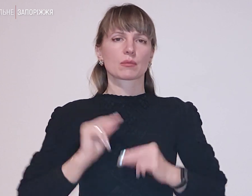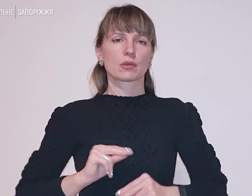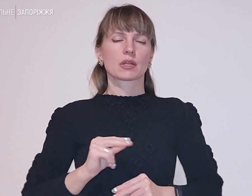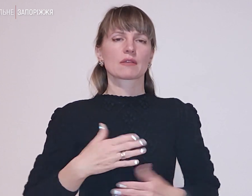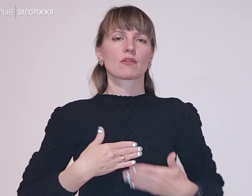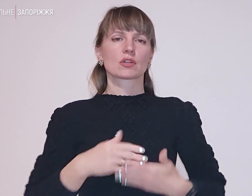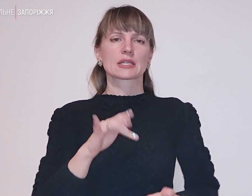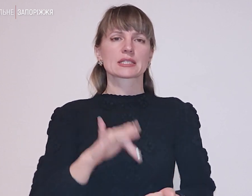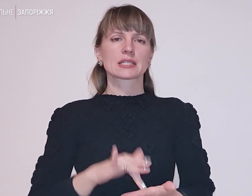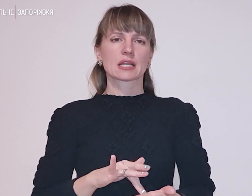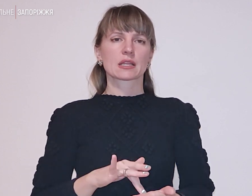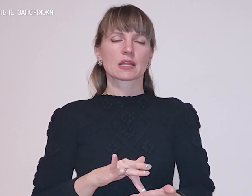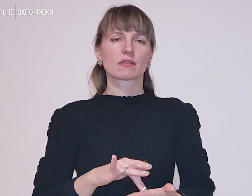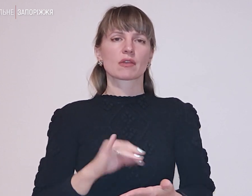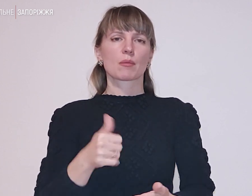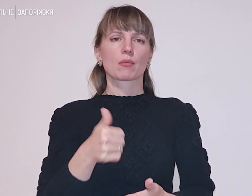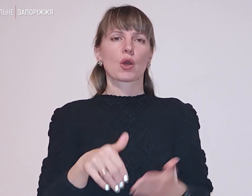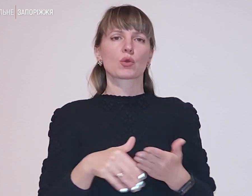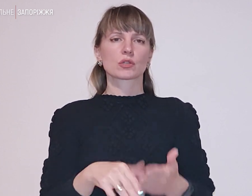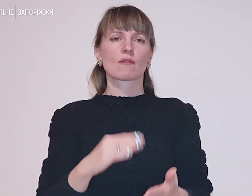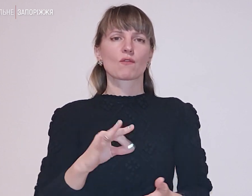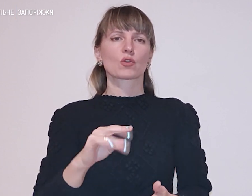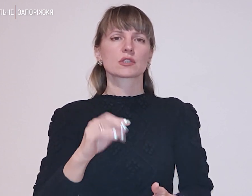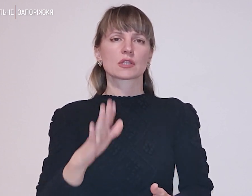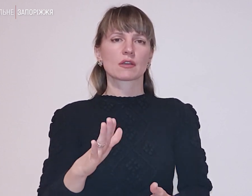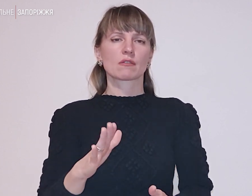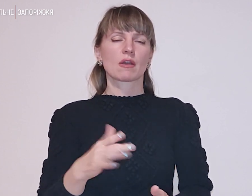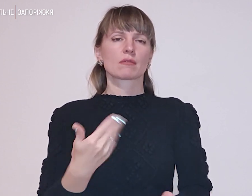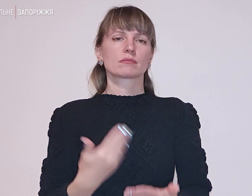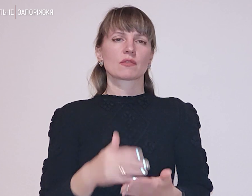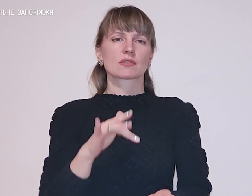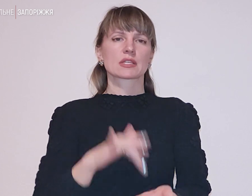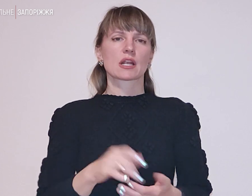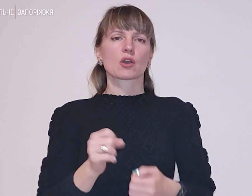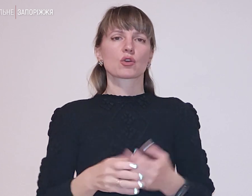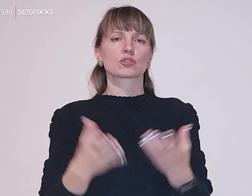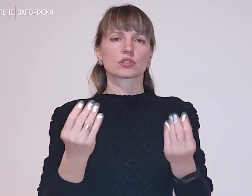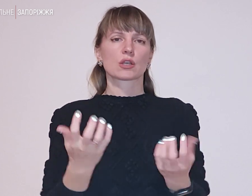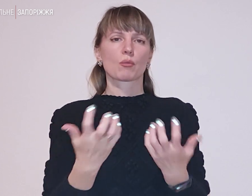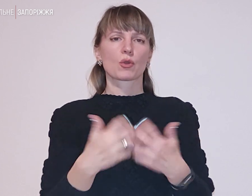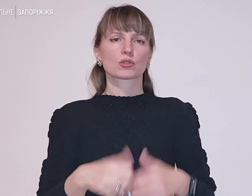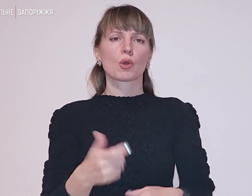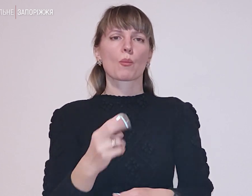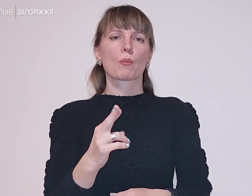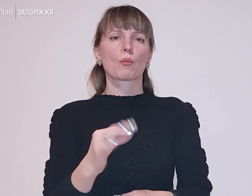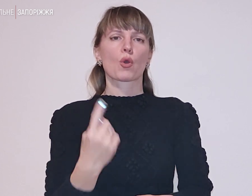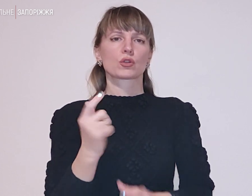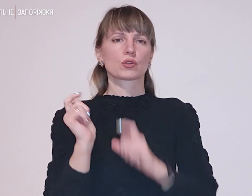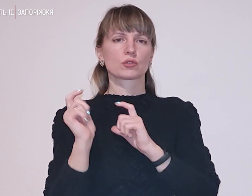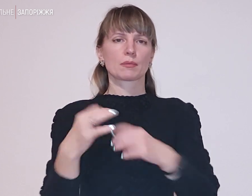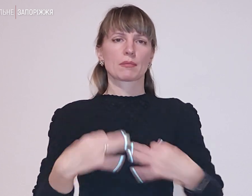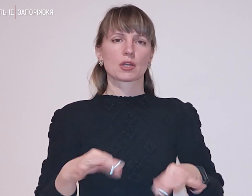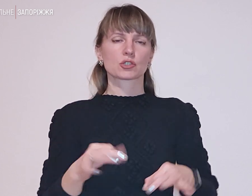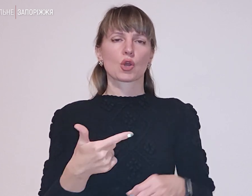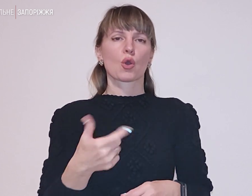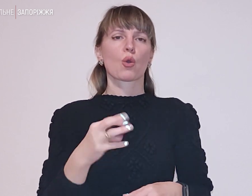волонтерських центрів та благодійних фондів, у середньому щодня опрацьовують по одній вантажівці гуманітарної